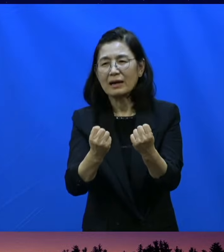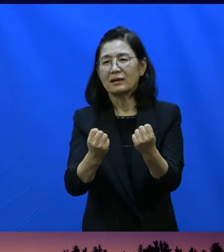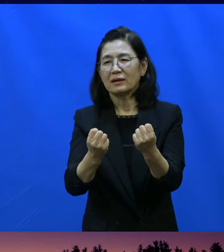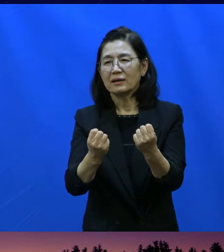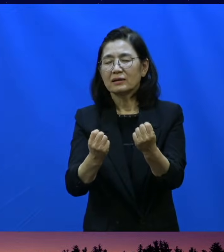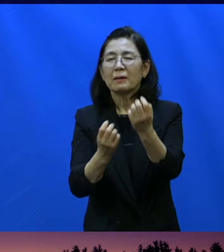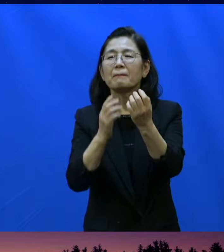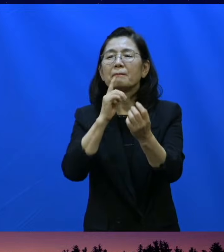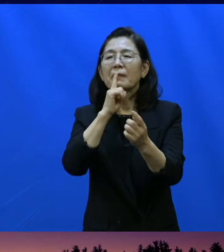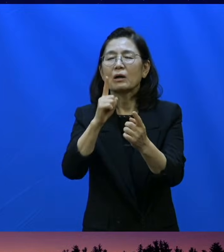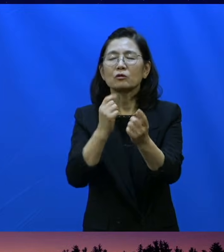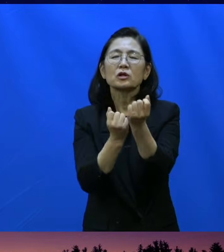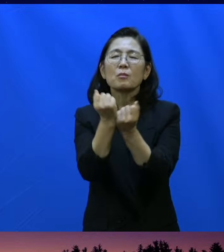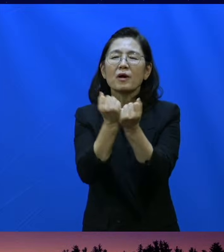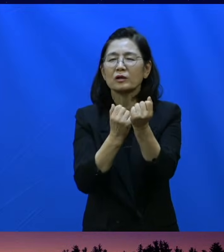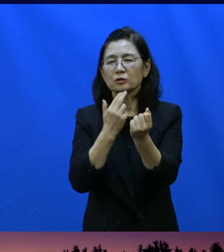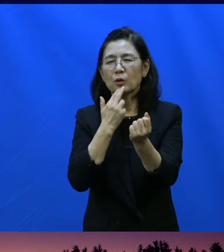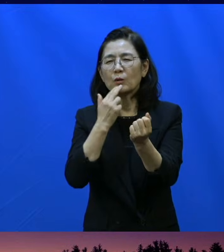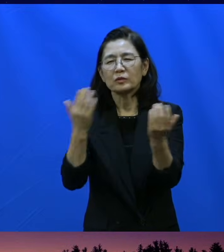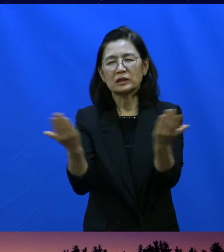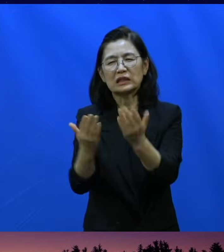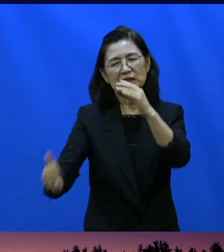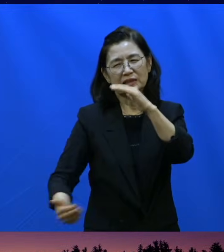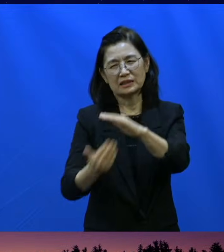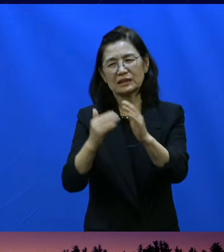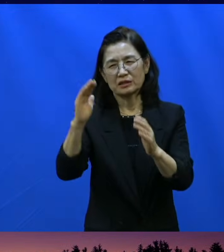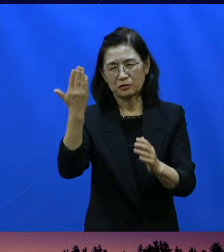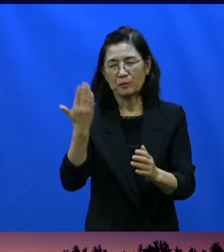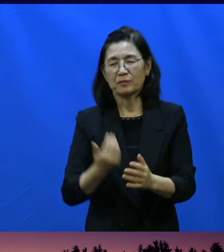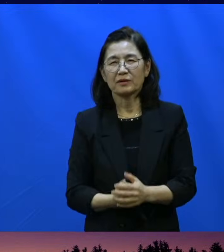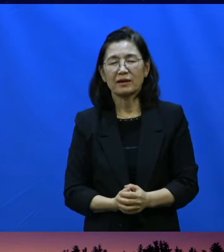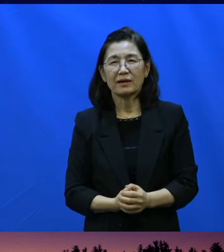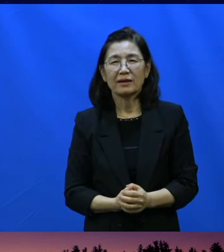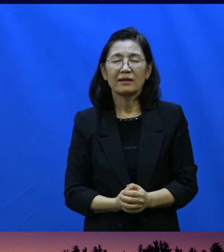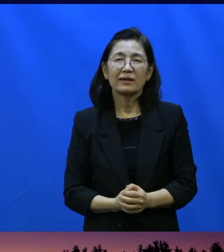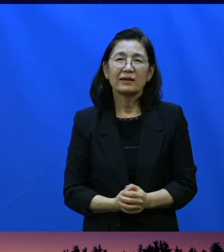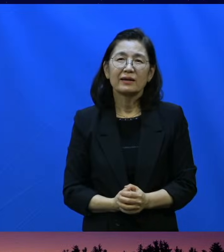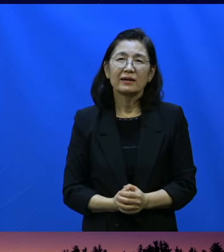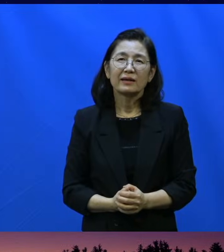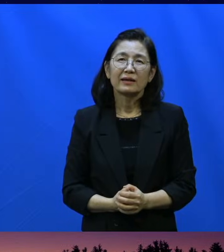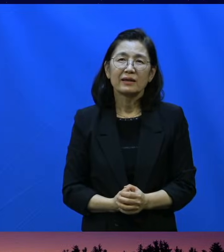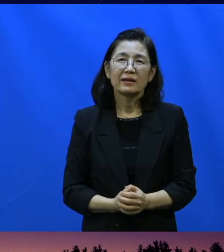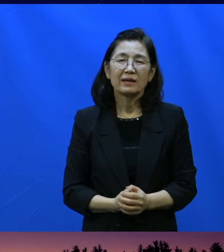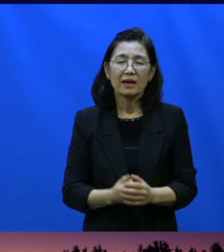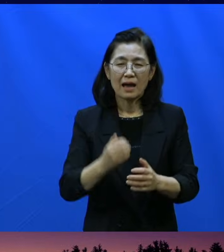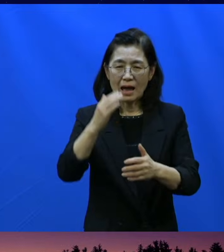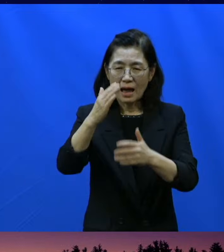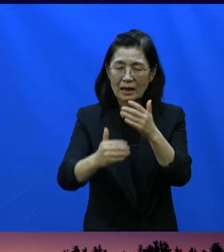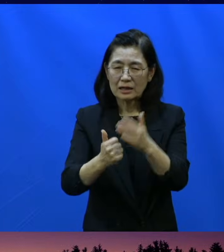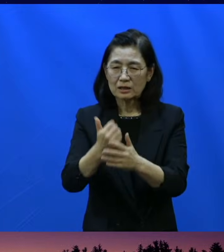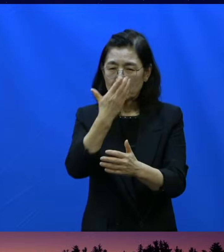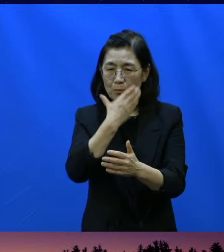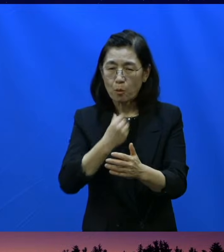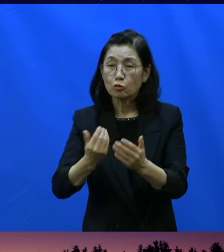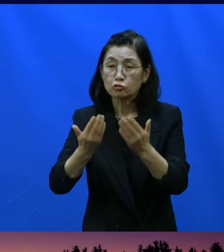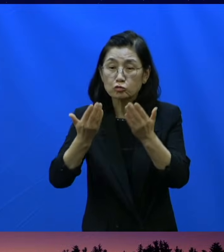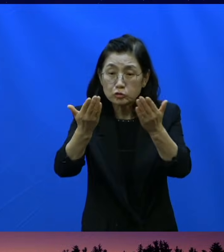저는 오늘 이 은혜가 여러분들 모두에게 있게 되기를 축원합니다. 하나님이 복을 주시기로